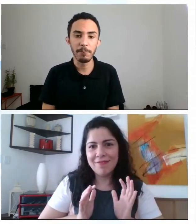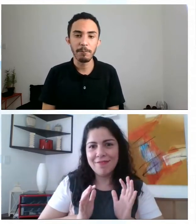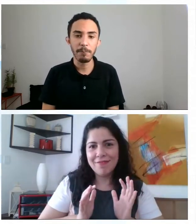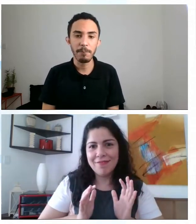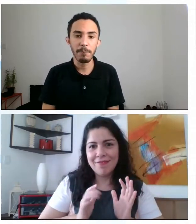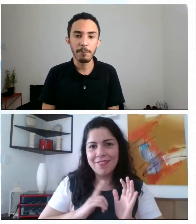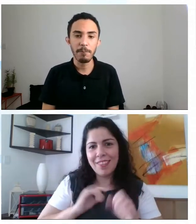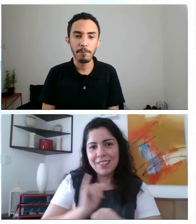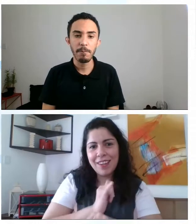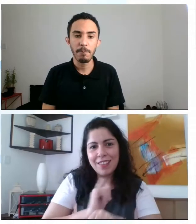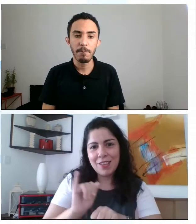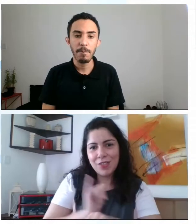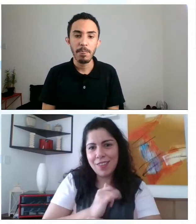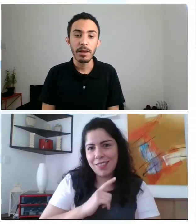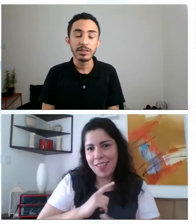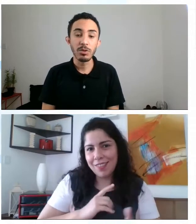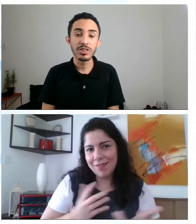interpretação.